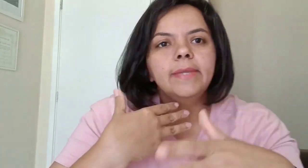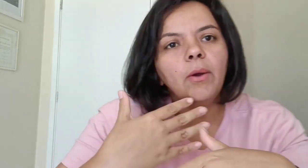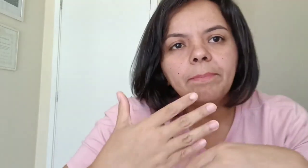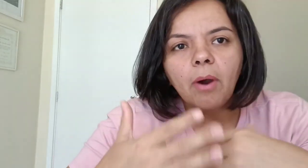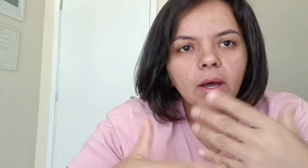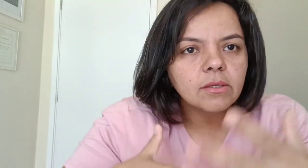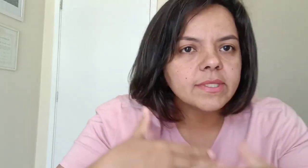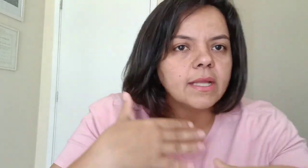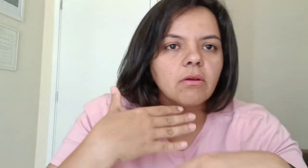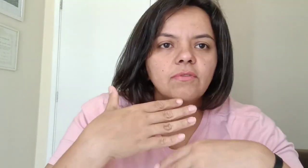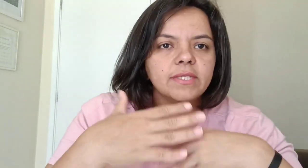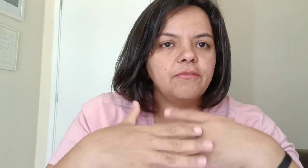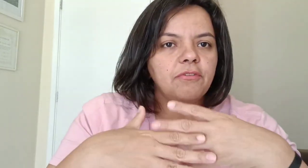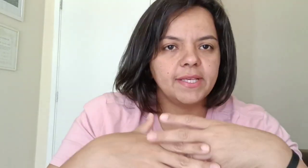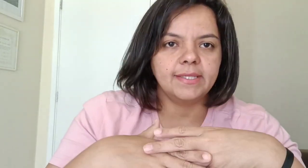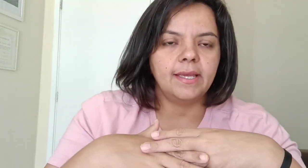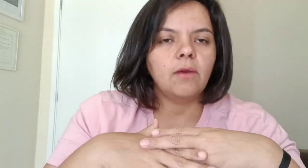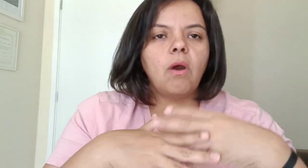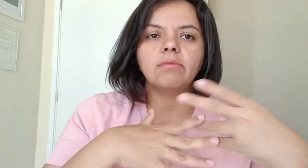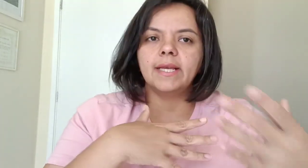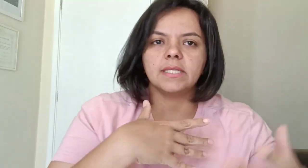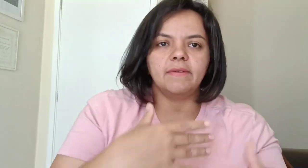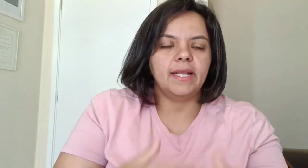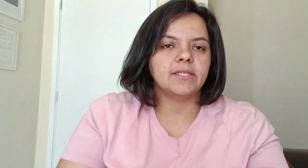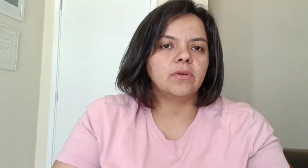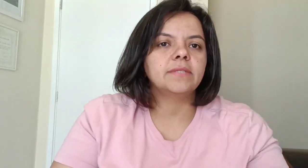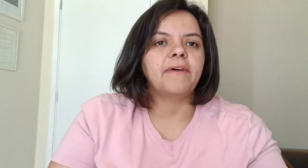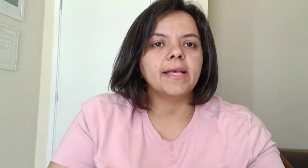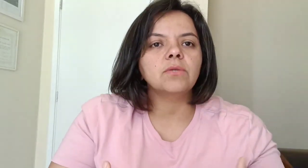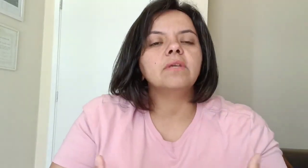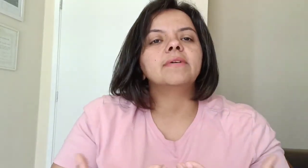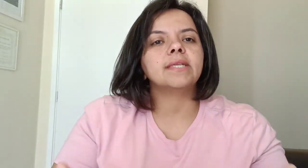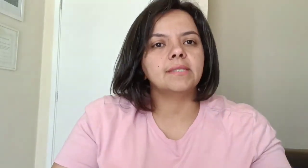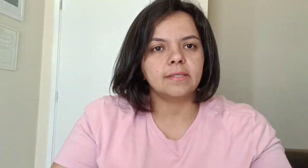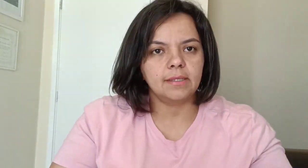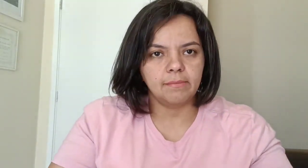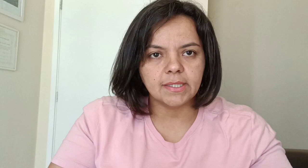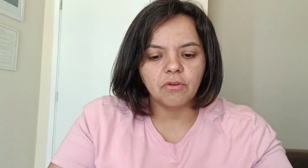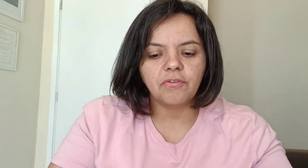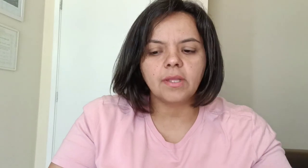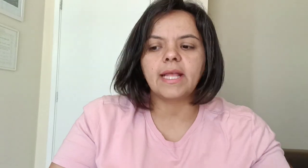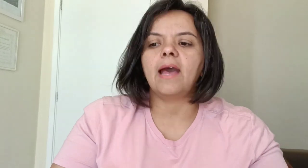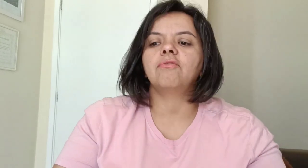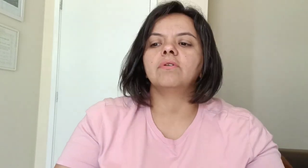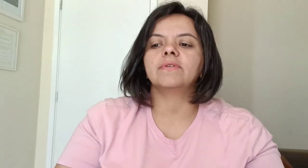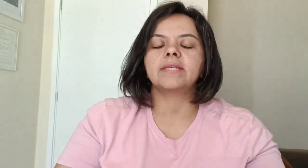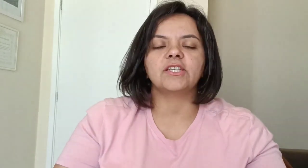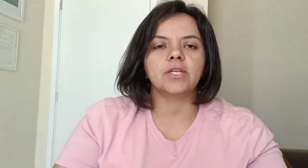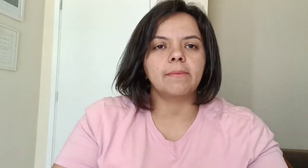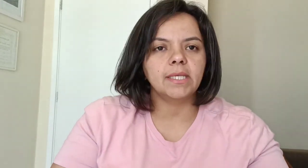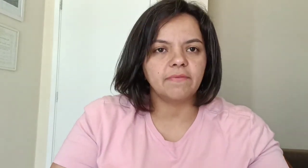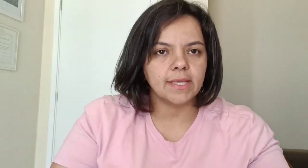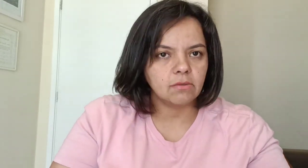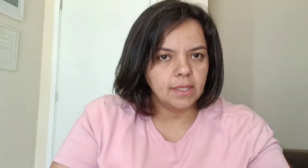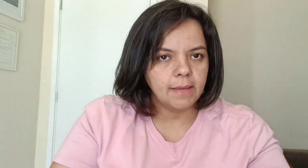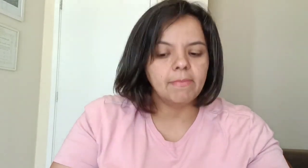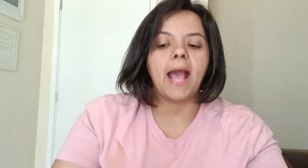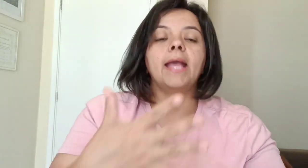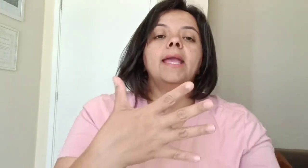Não importa o sinal que você for fazer, qual dessas variações, faça o que você se sentir mais confortável, o que você acha que é mais fácil de lembrar.